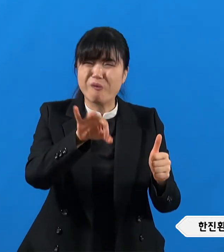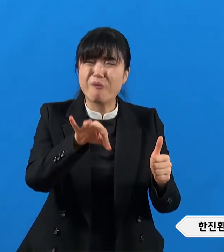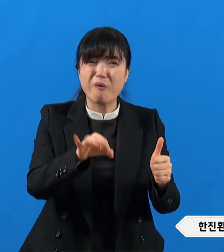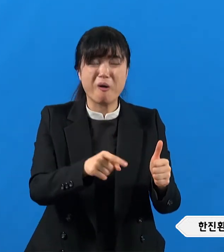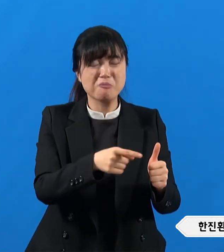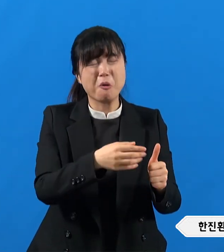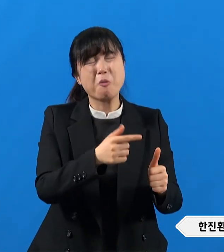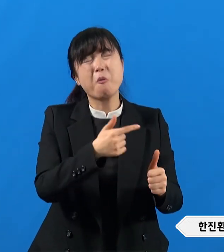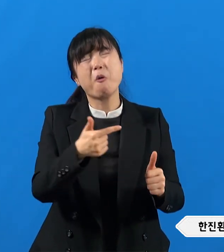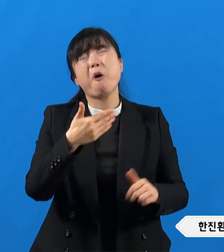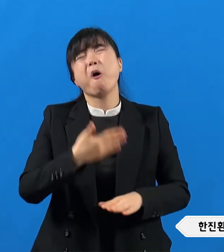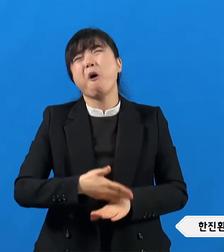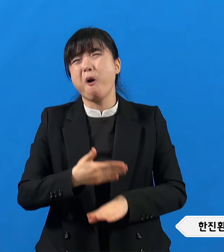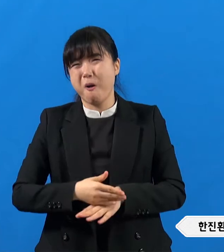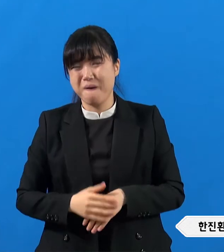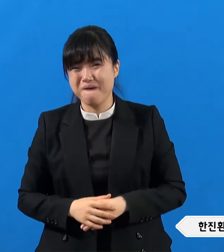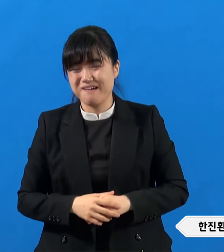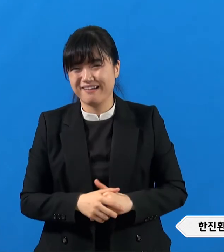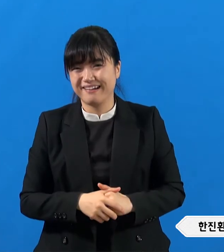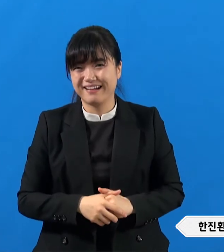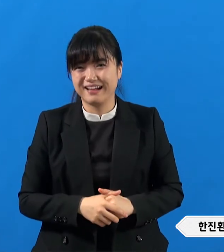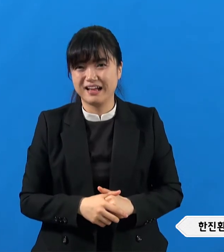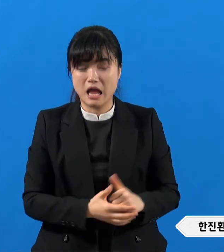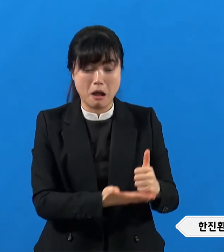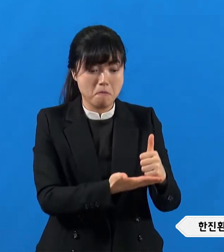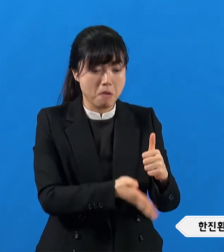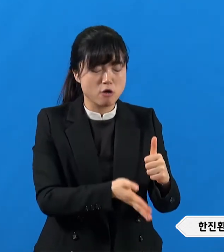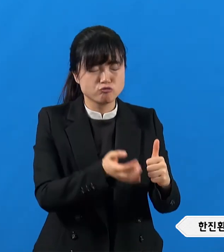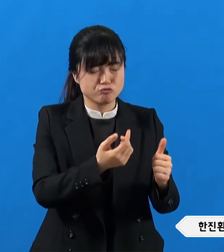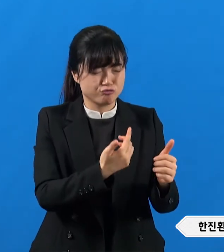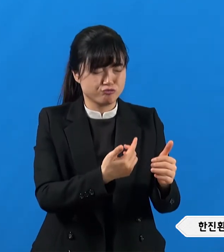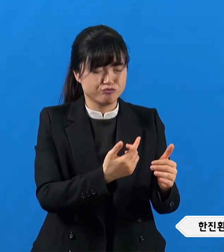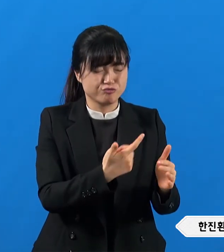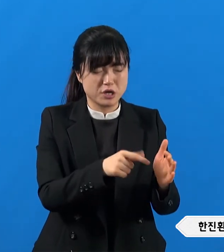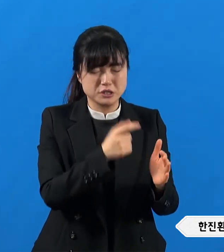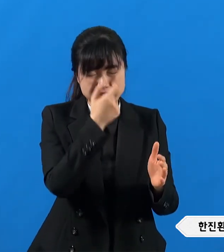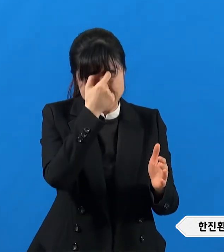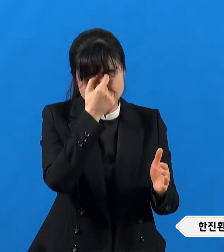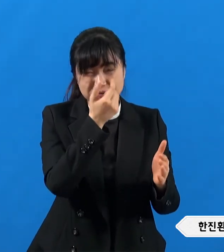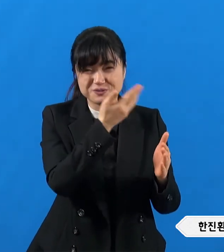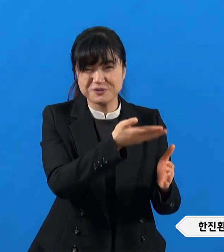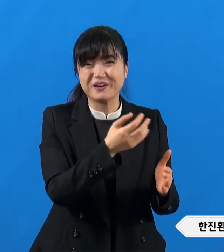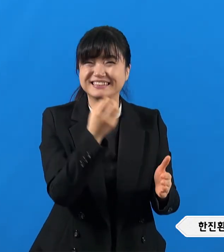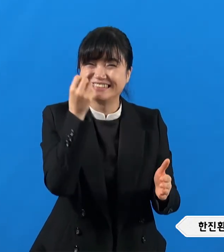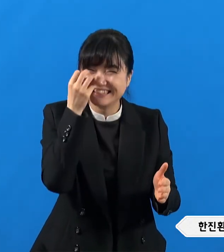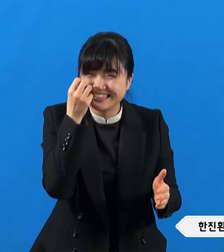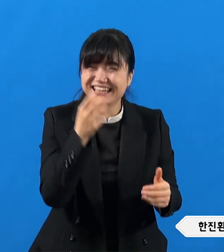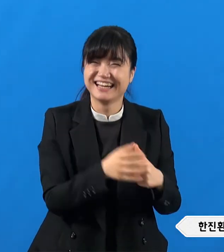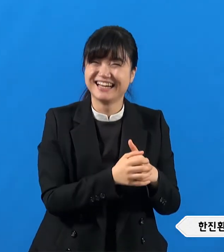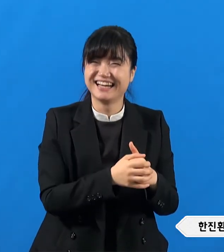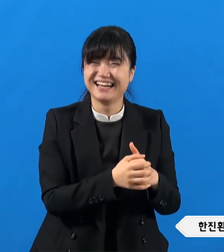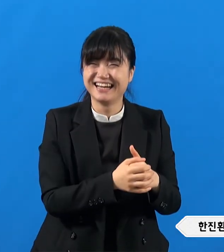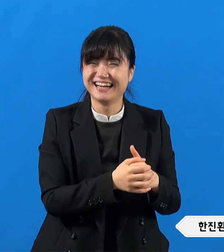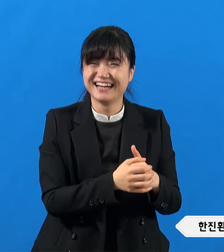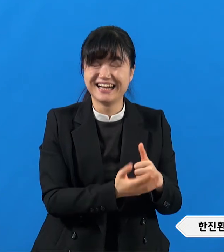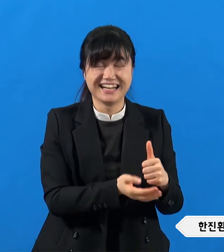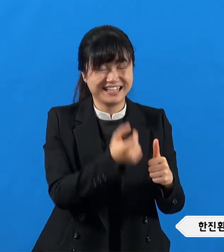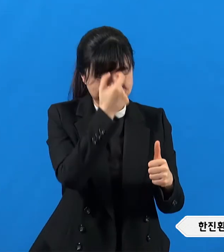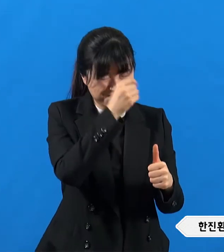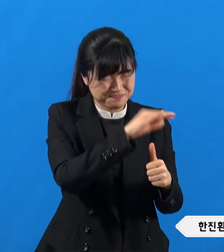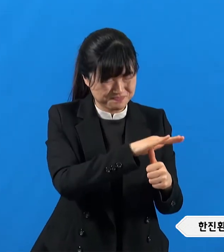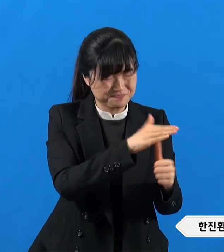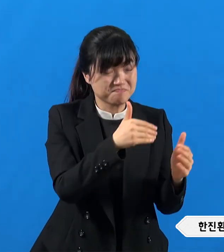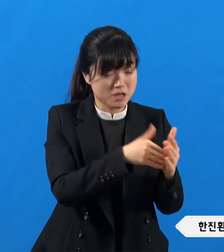수가 없었습니다. 방구 나오게 기도해달라는 것도 희한한 일이고, 또 기도하니까 그렇게 몇 주